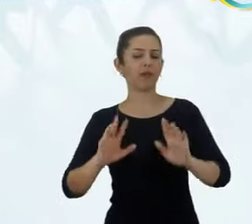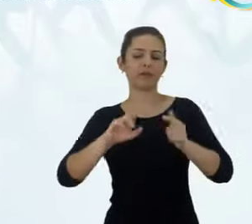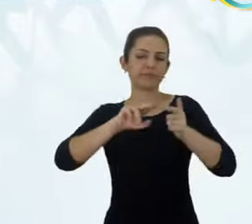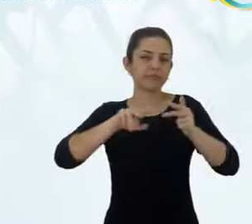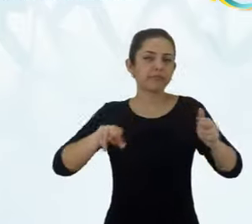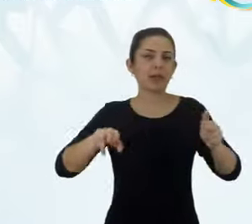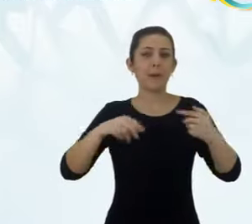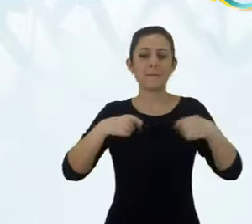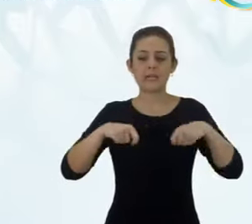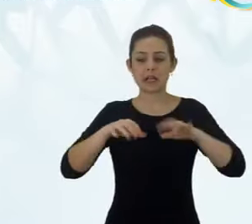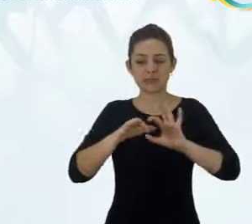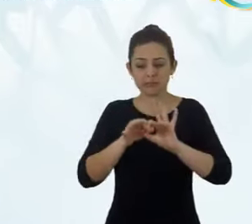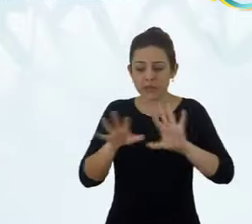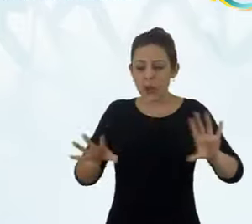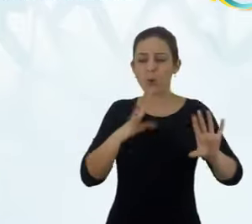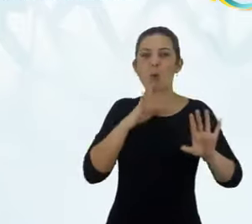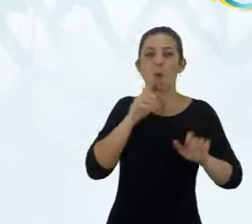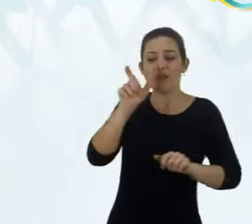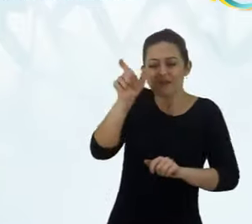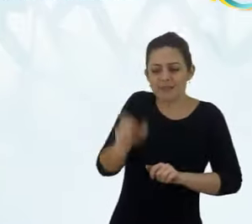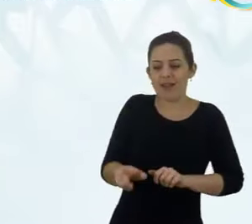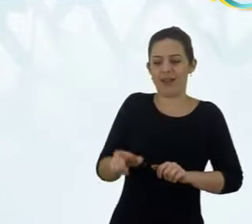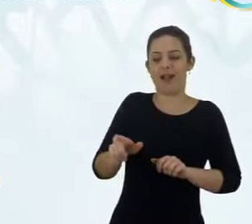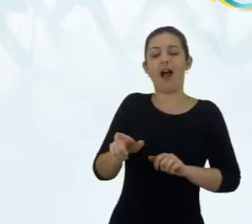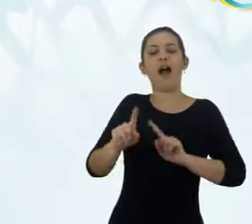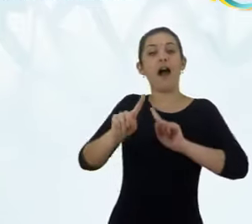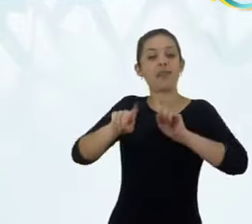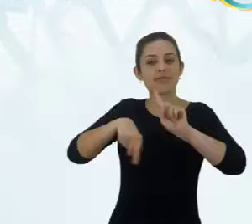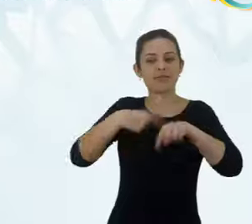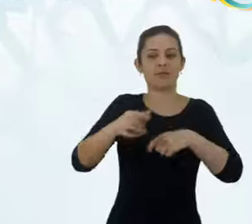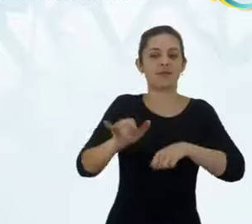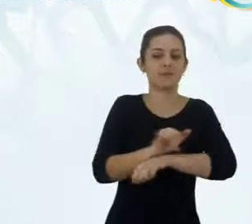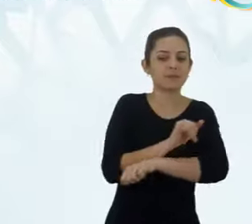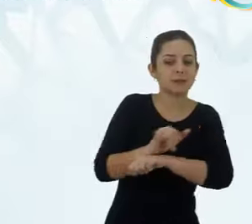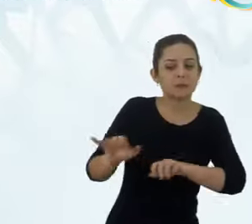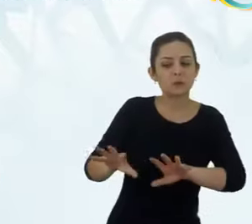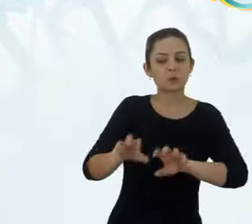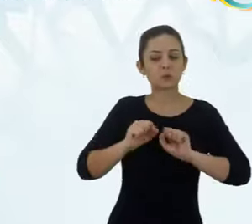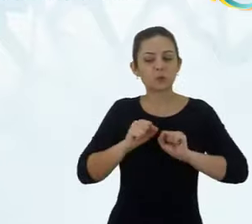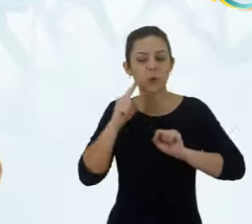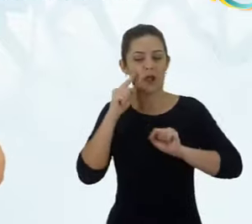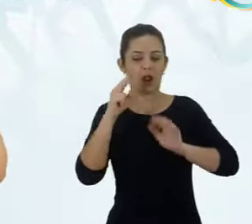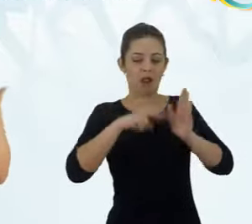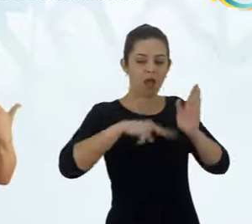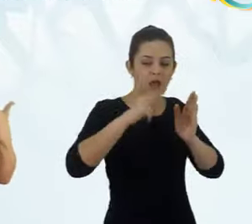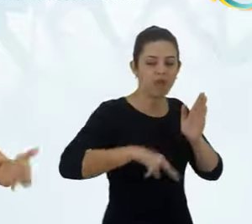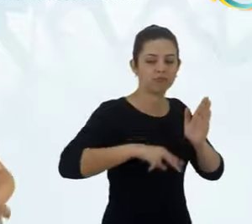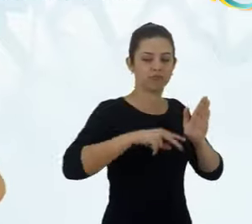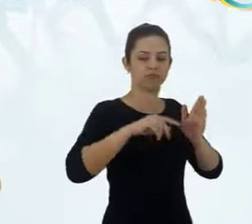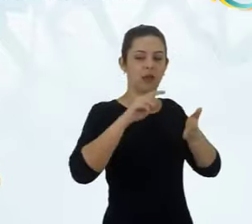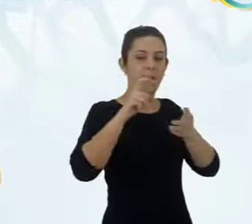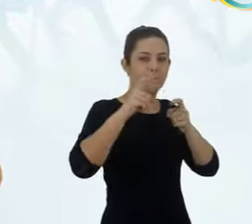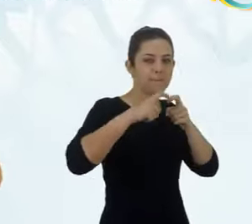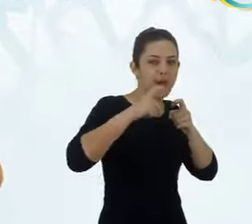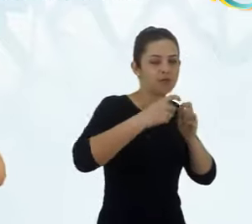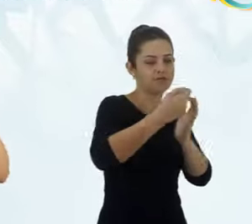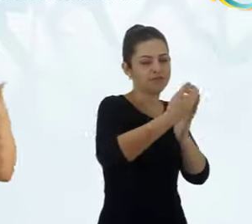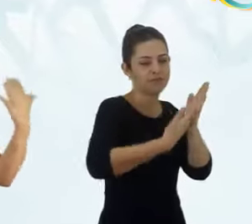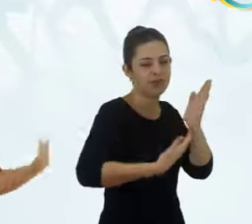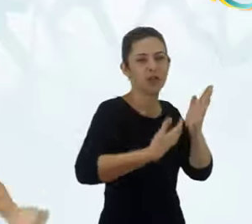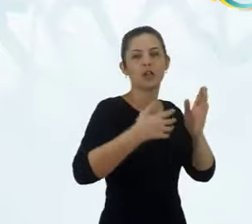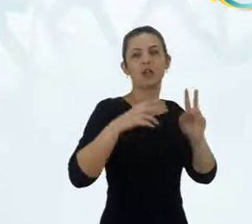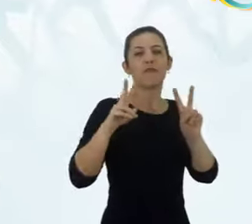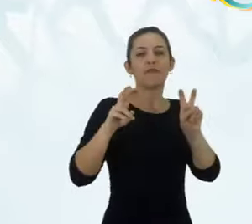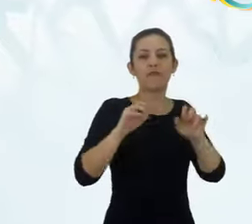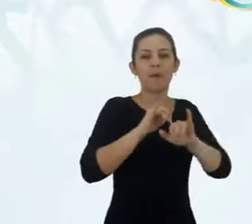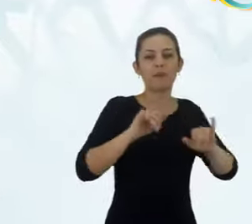primeiro tenho que deixar me permitir conhecê-lo. Para só depois, sim, eu ir lá ler o laudo, eu ir lá buscar